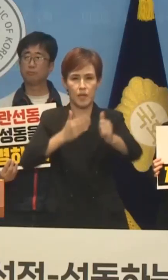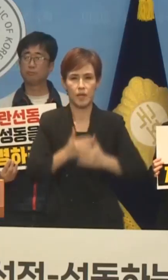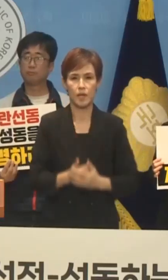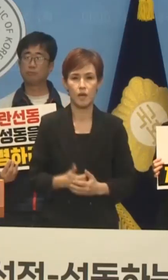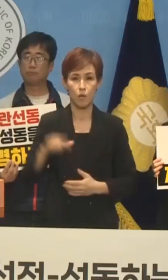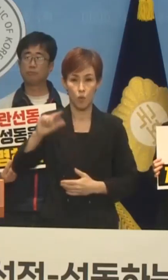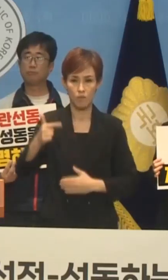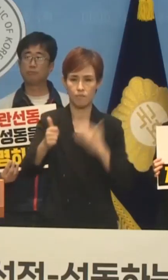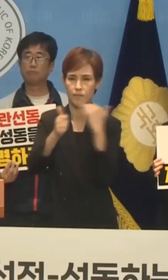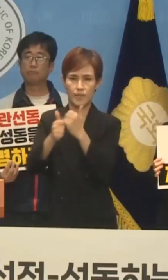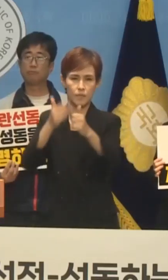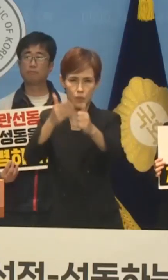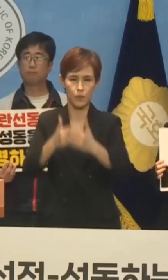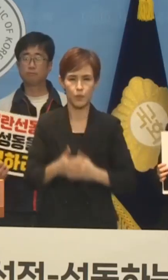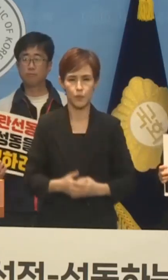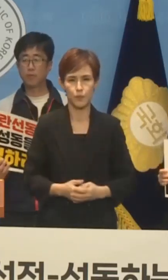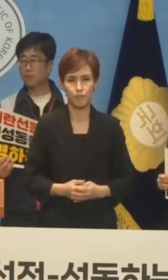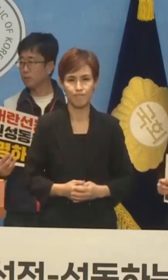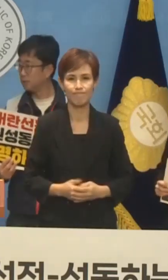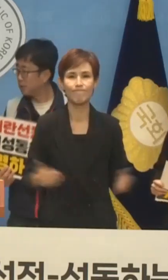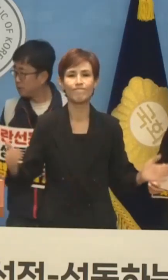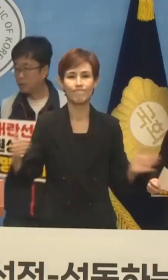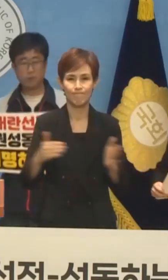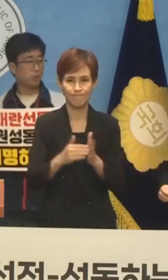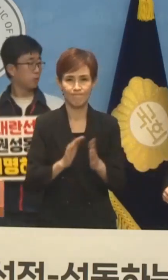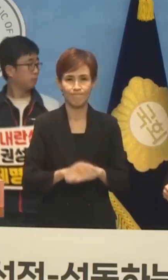이상으로 기자회견 마치겠습니다.